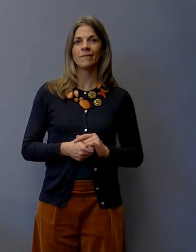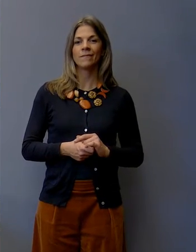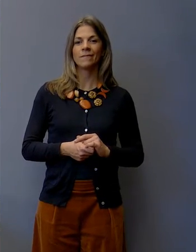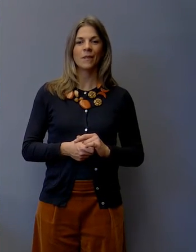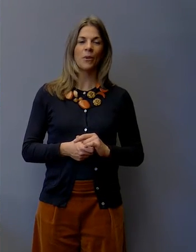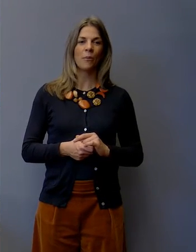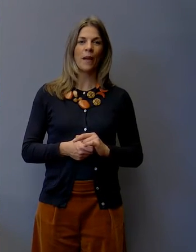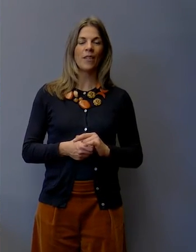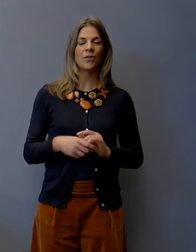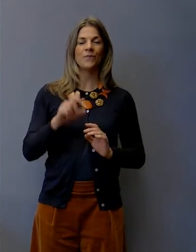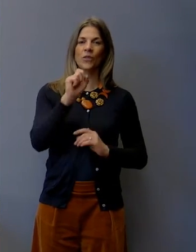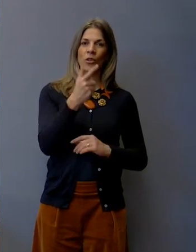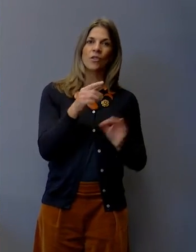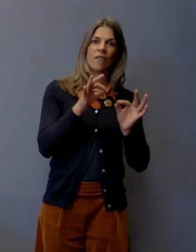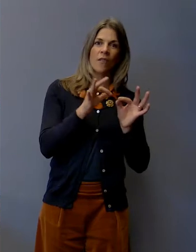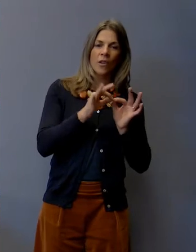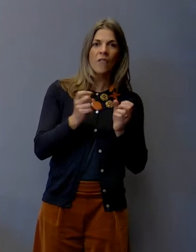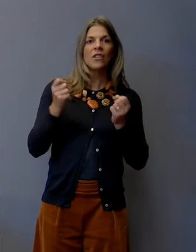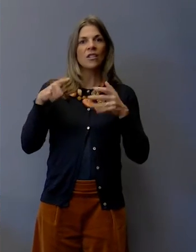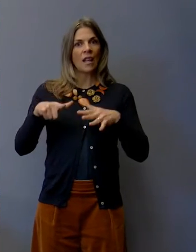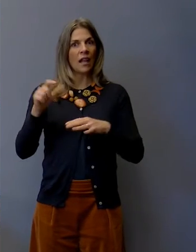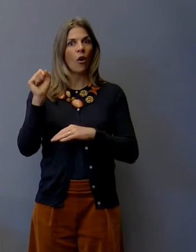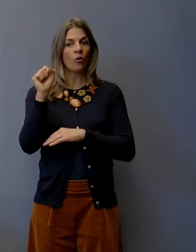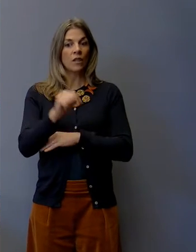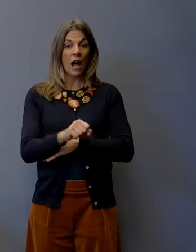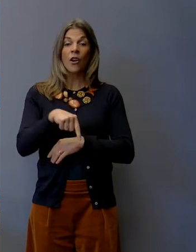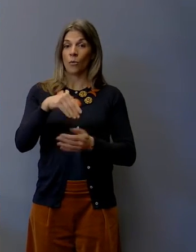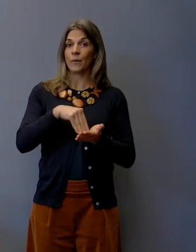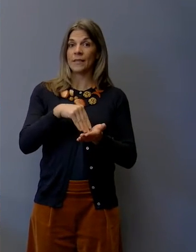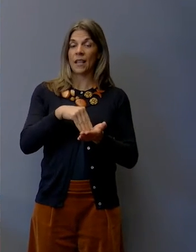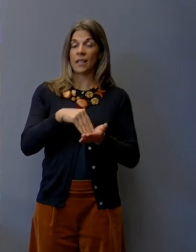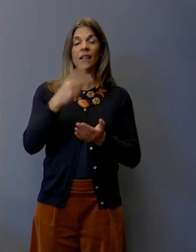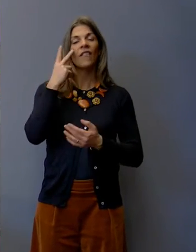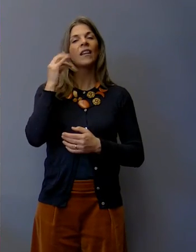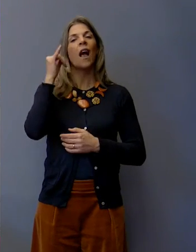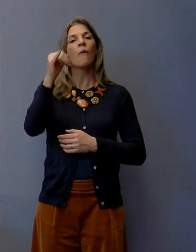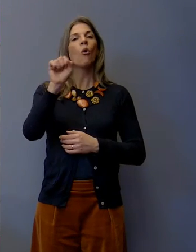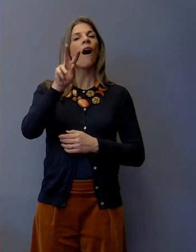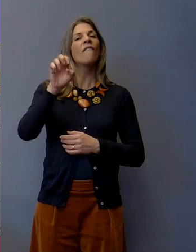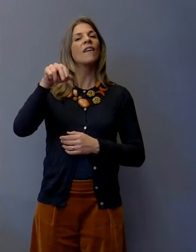12 voti favorevoli 17 contrari in presenza consigliere avvenente